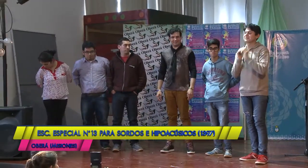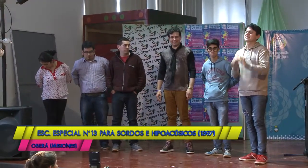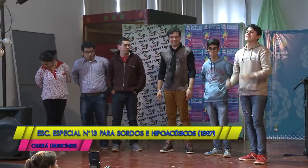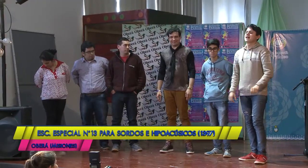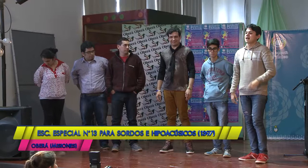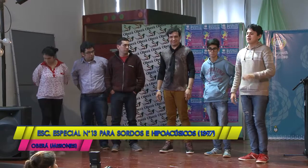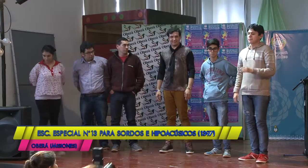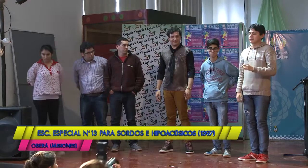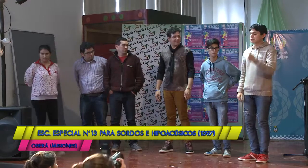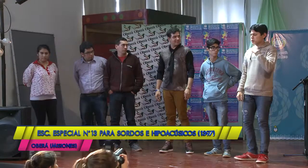personal.